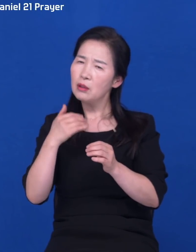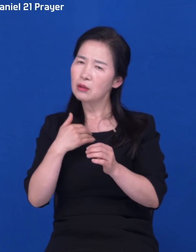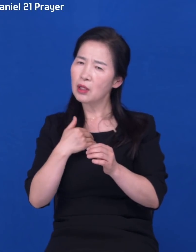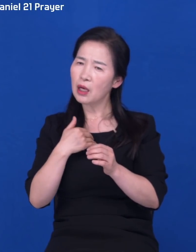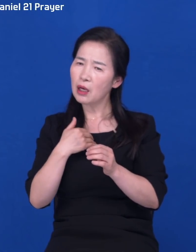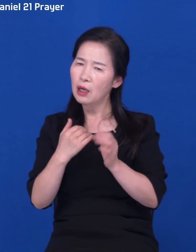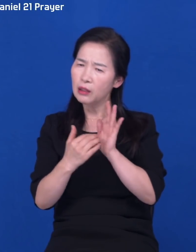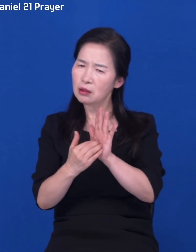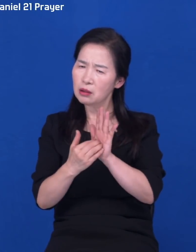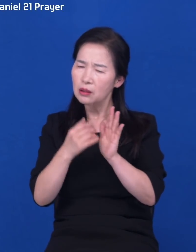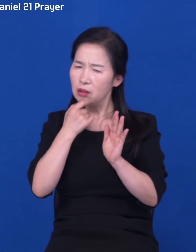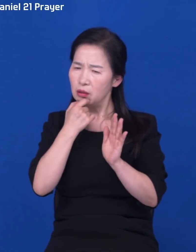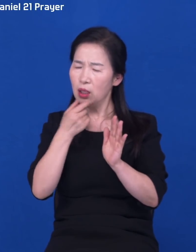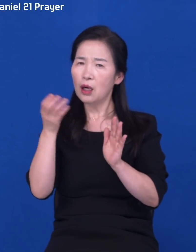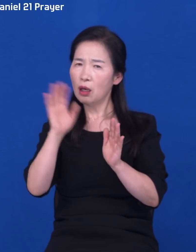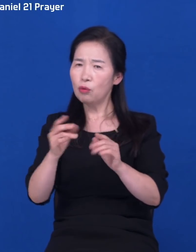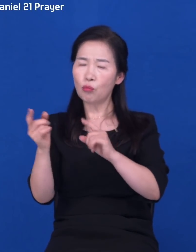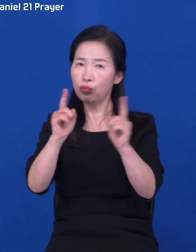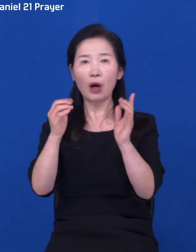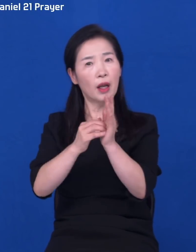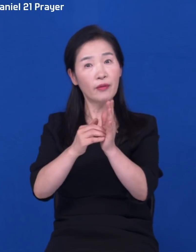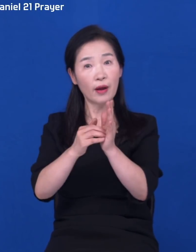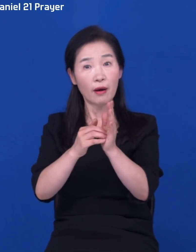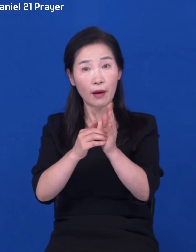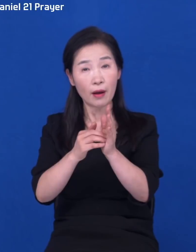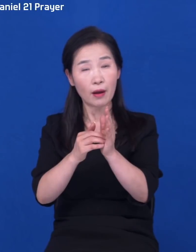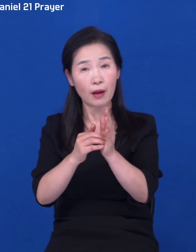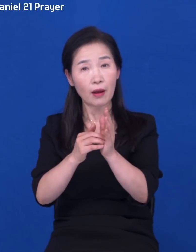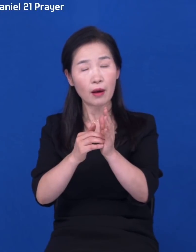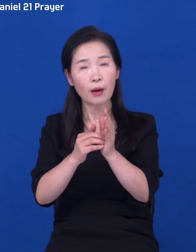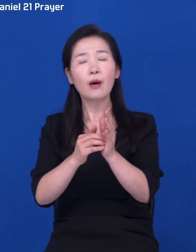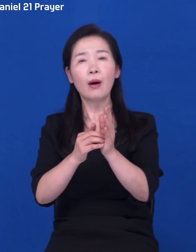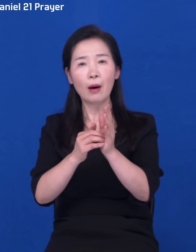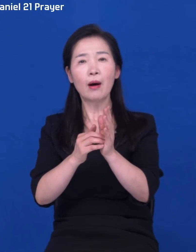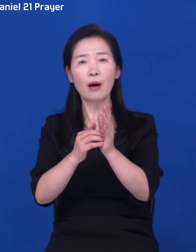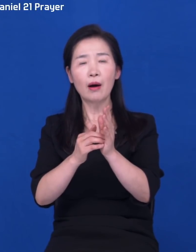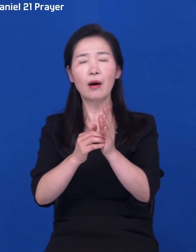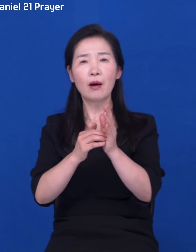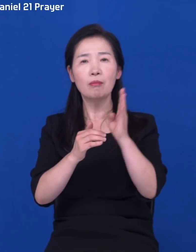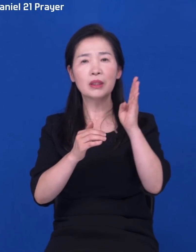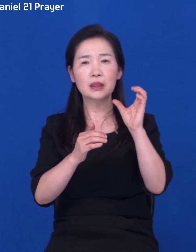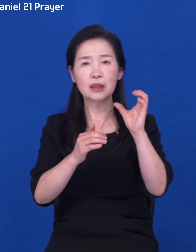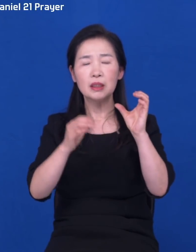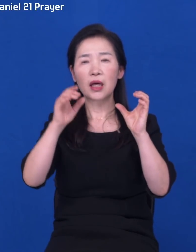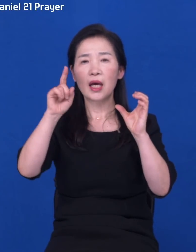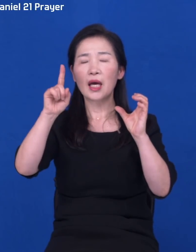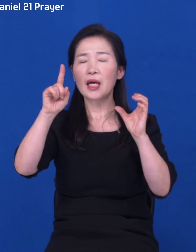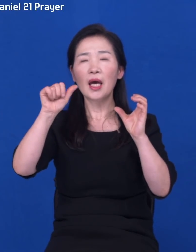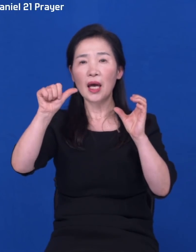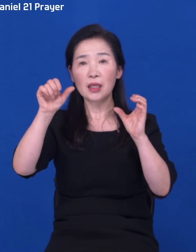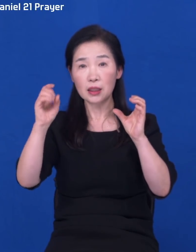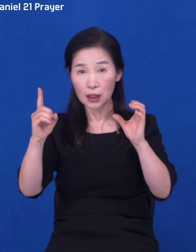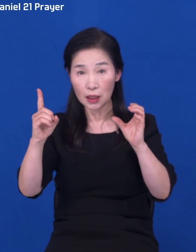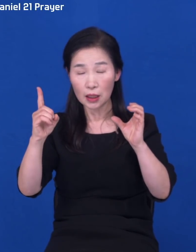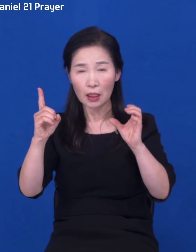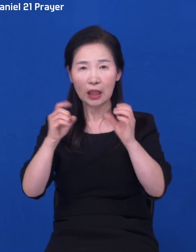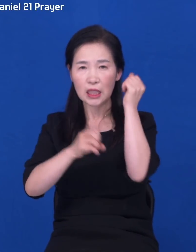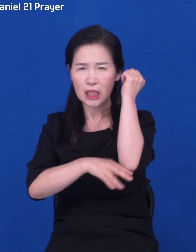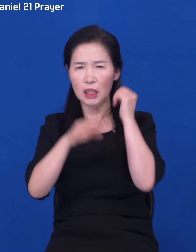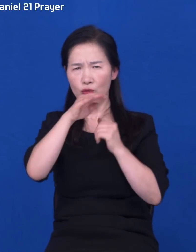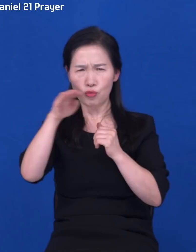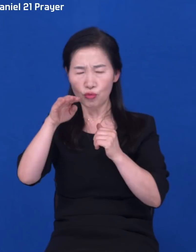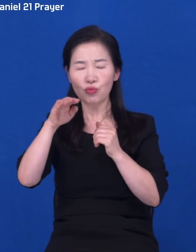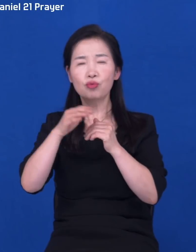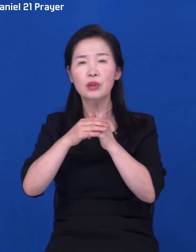해도 예수는 부활했잖아. 이게 갑자기 됐어요. BC와 AD의 기준을 삼았다는 거는 지구촌 모든 사람이 지금 한